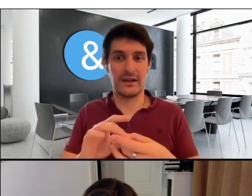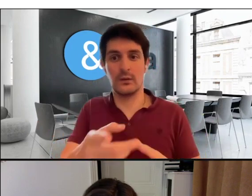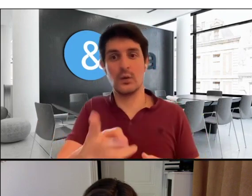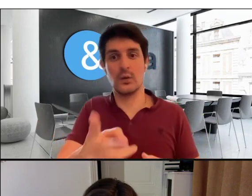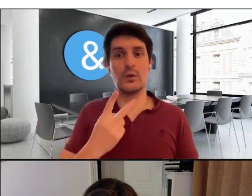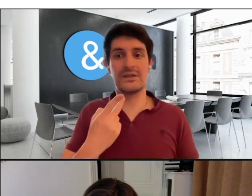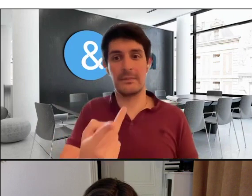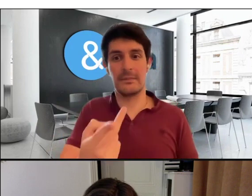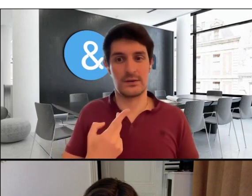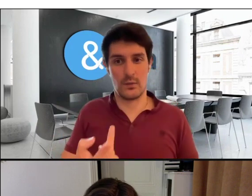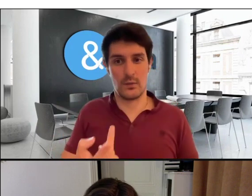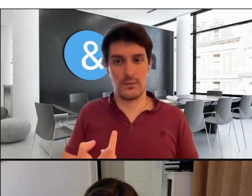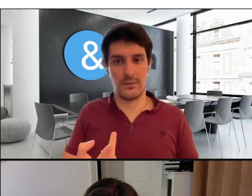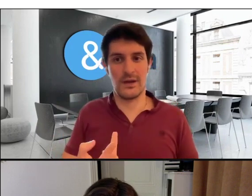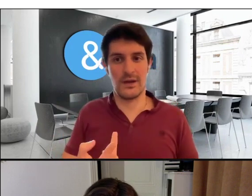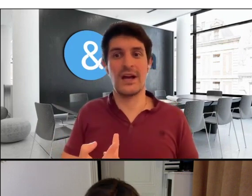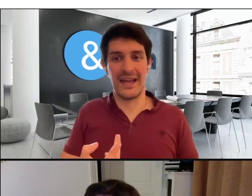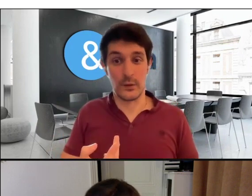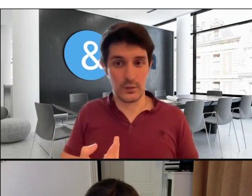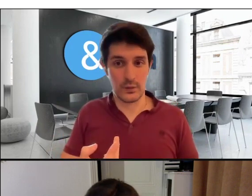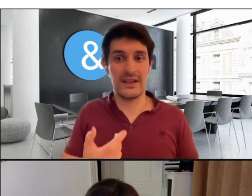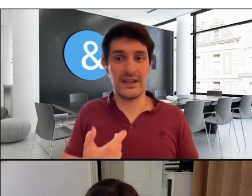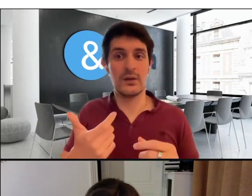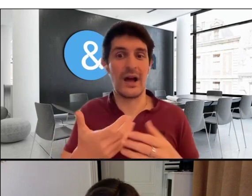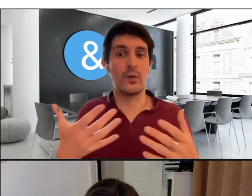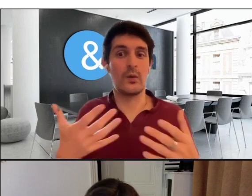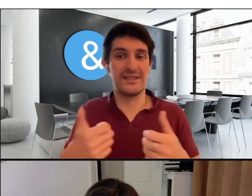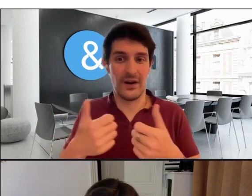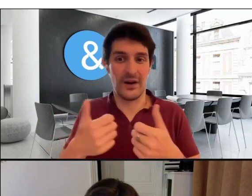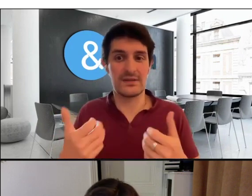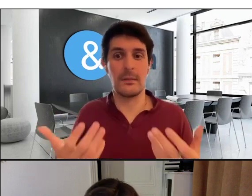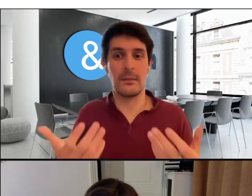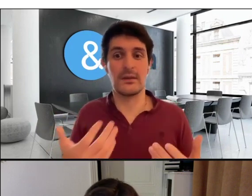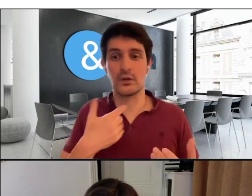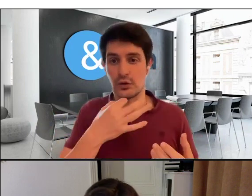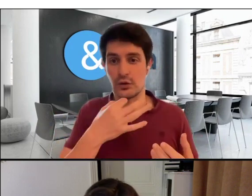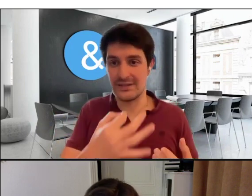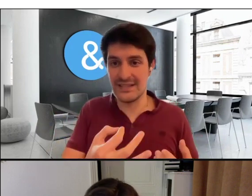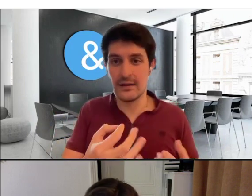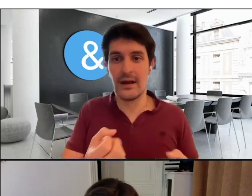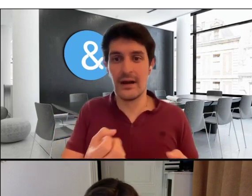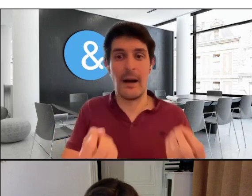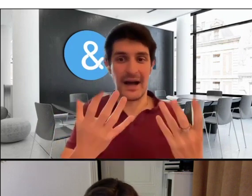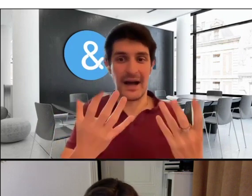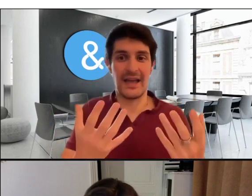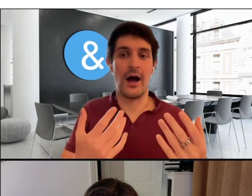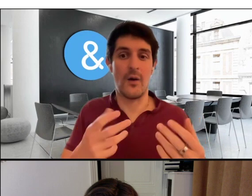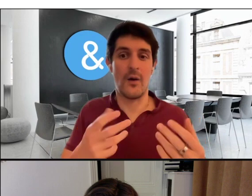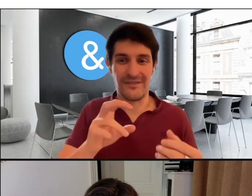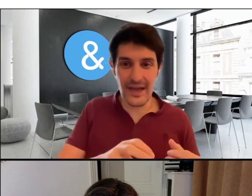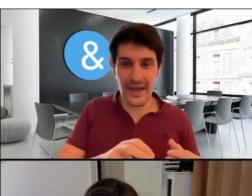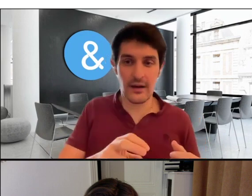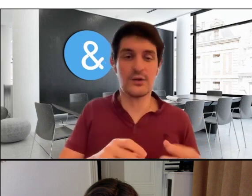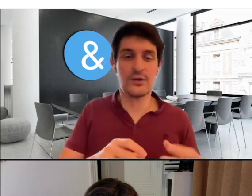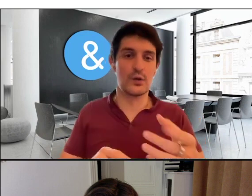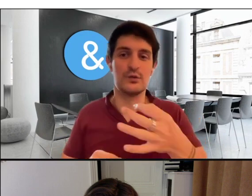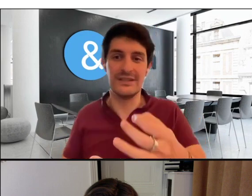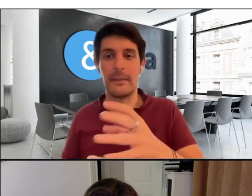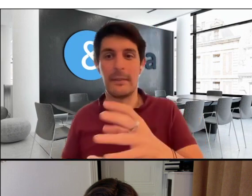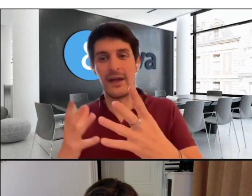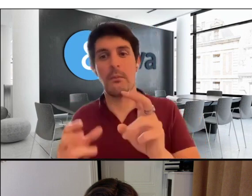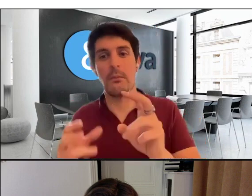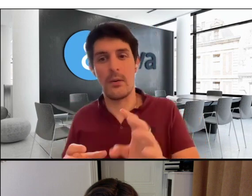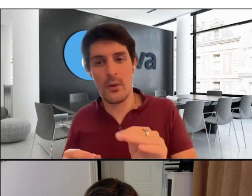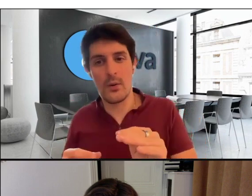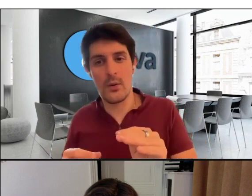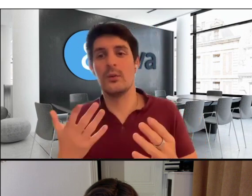deux applications. Et ensuite, la grosse différence, c'est que maintenant, ce que je dis apparaît en vert, ce que tu dis apparaît en